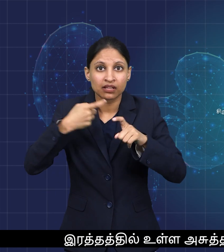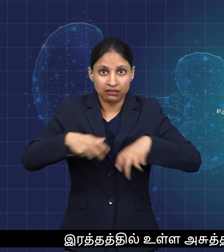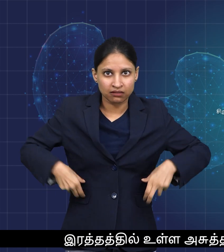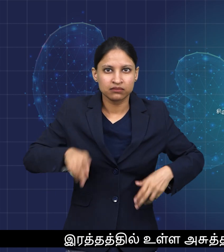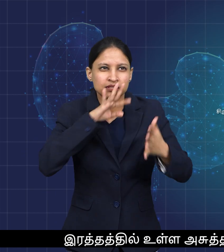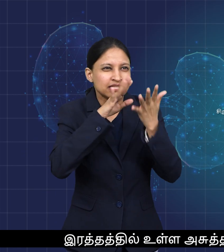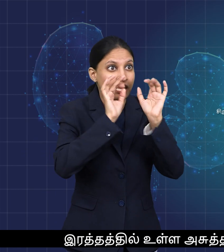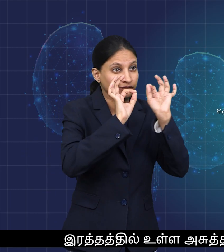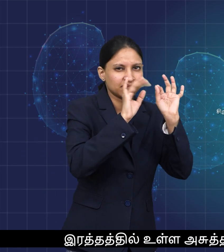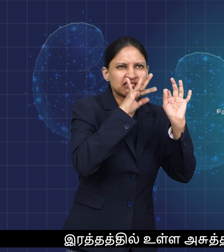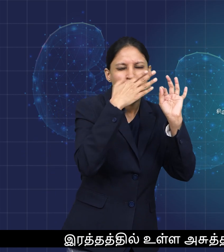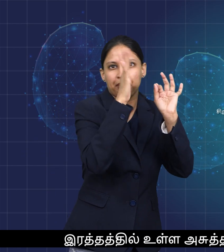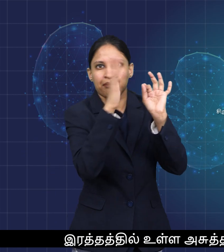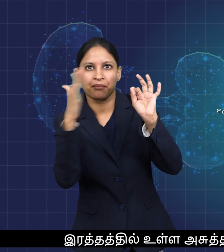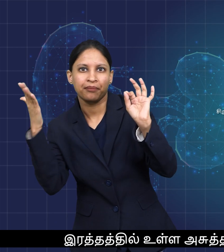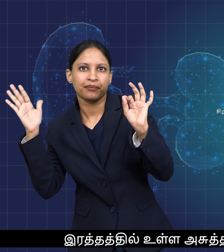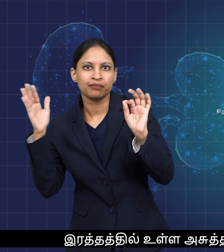பிரிக்கப்படுகின்றன.